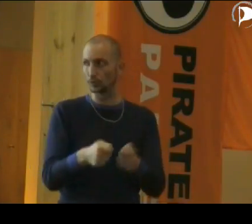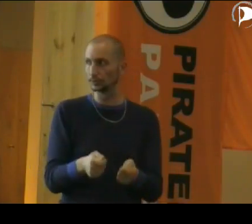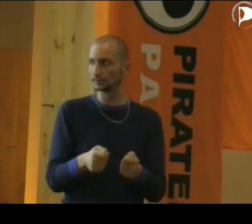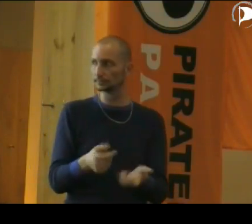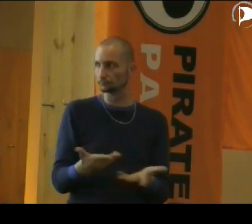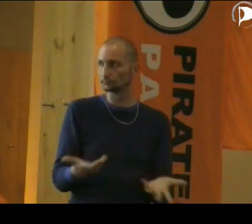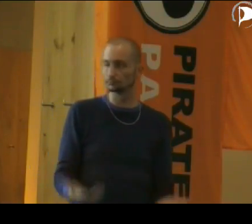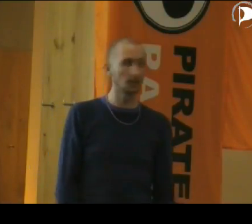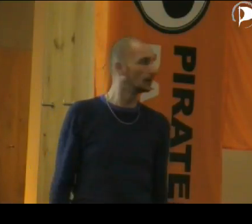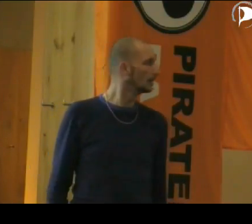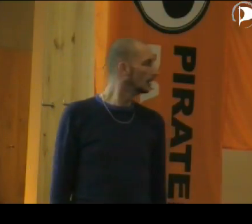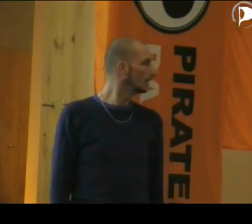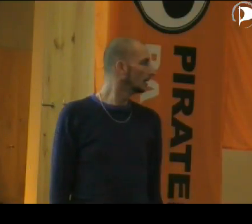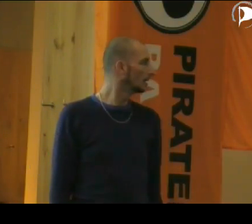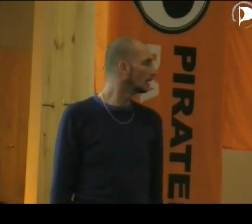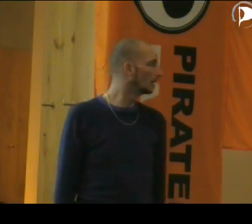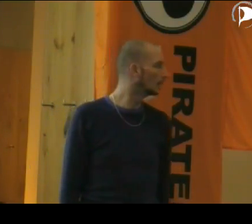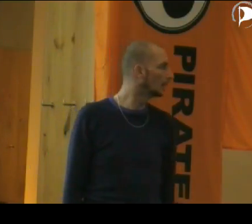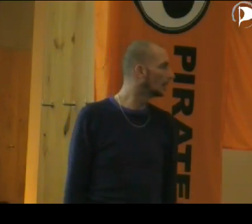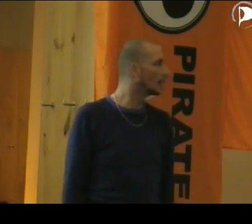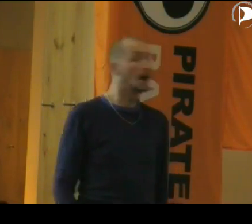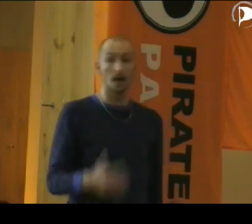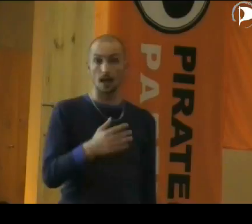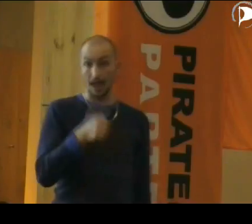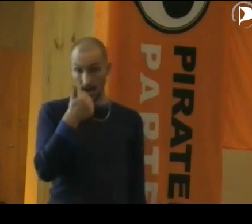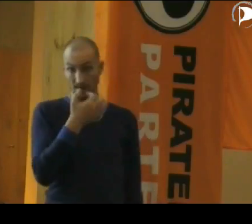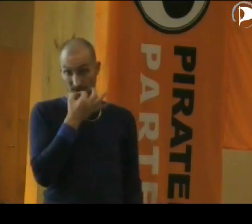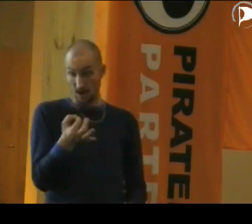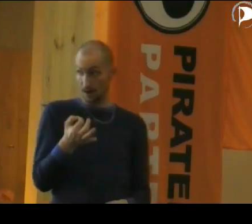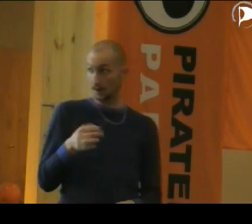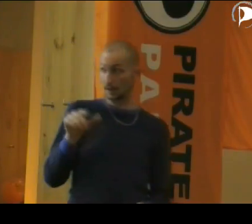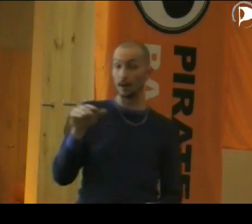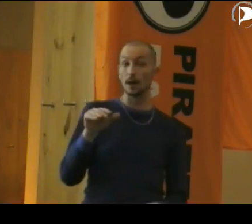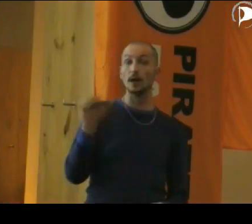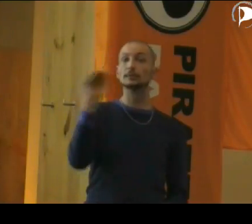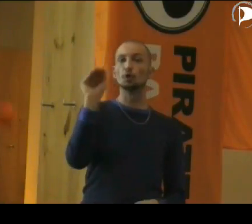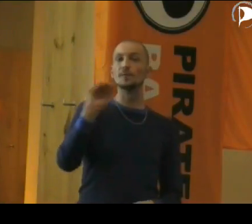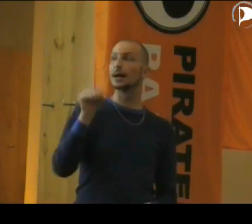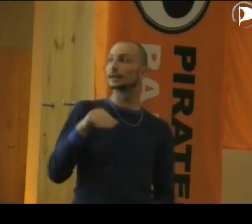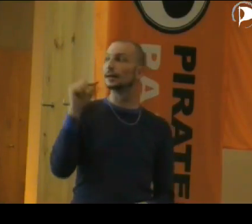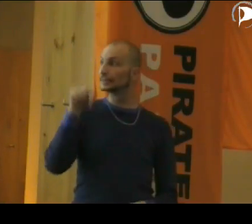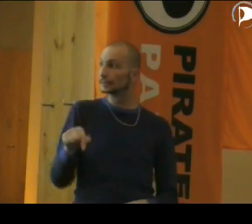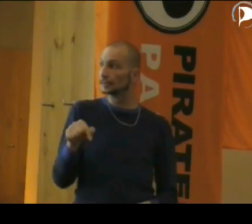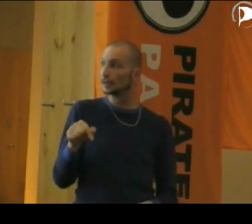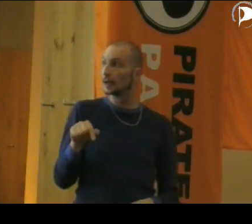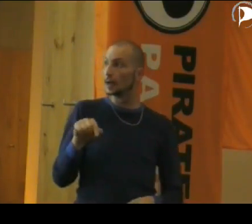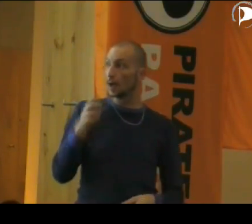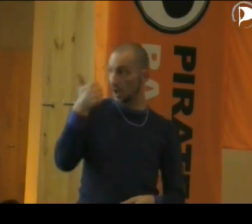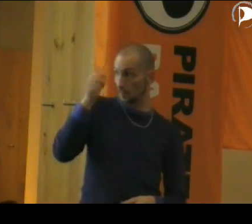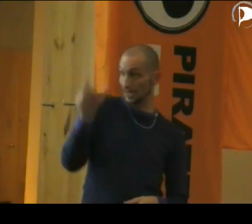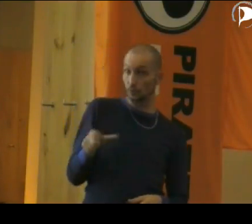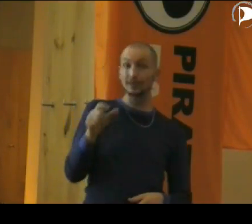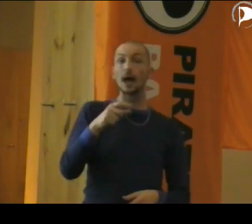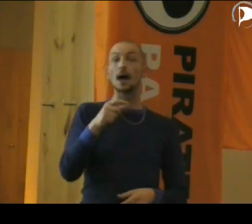okay ich habe eine frage zum thomas dass man euch hier dann hat jemand von euch während der